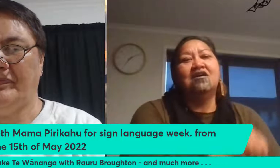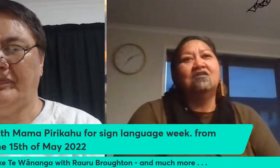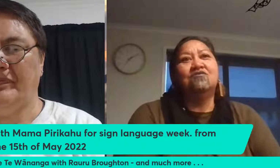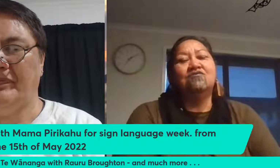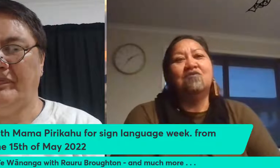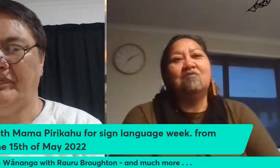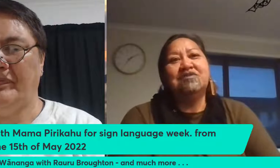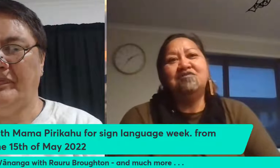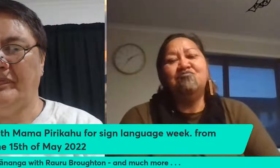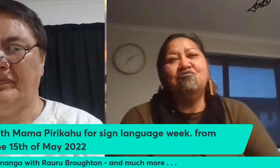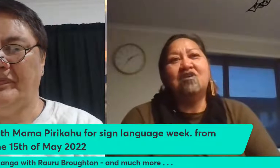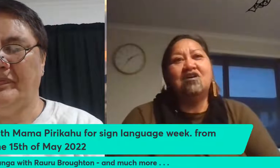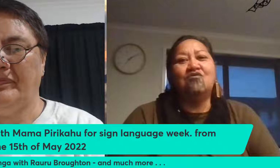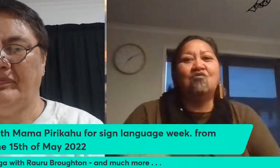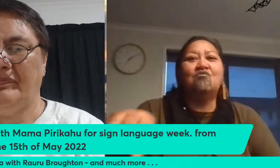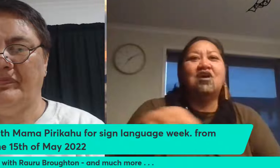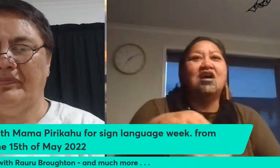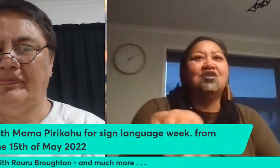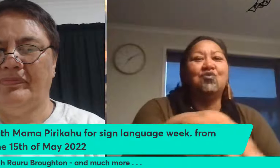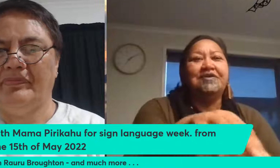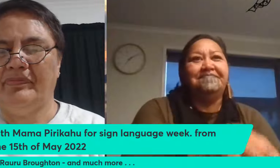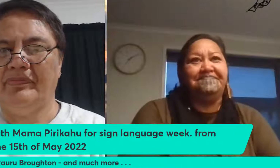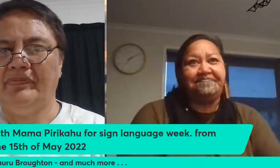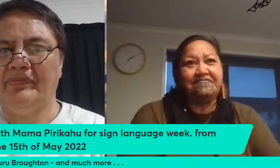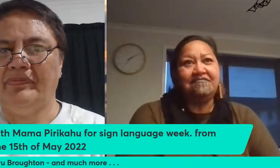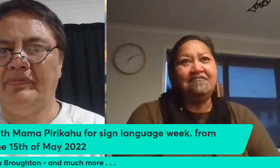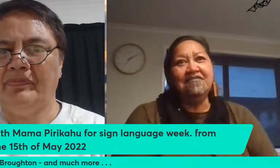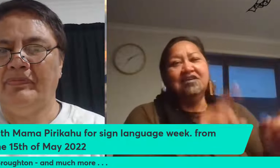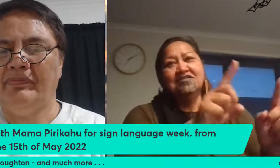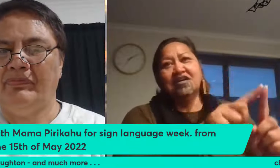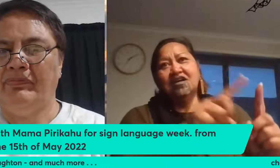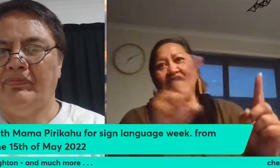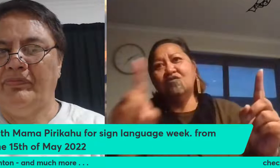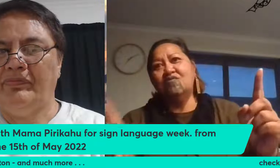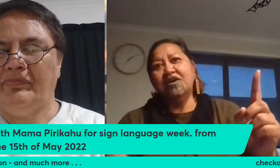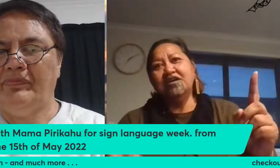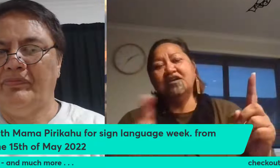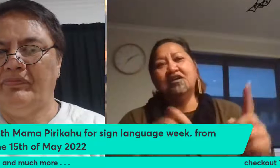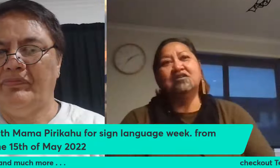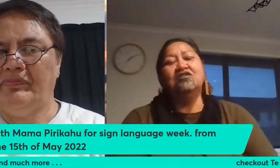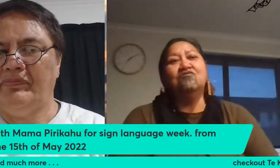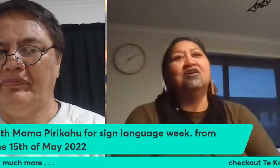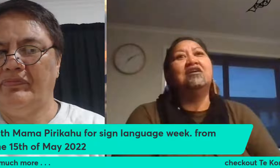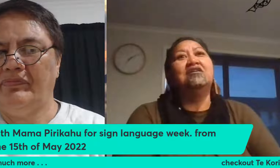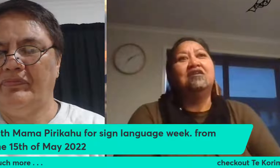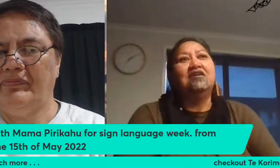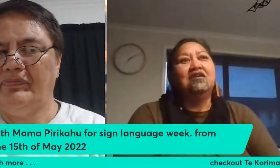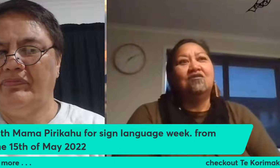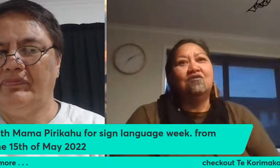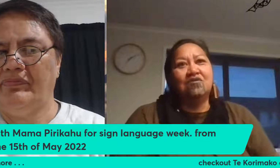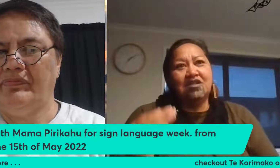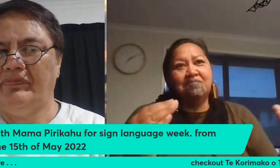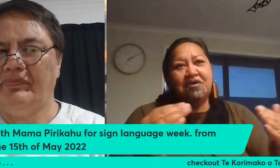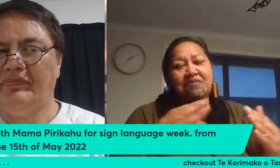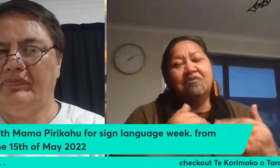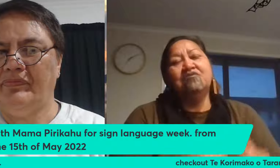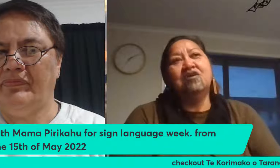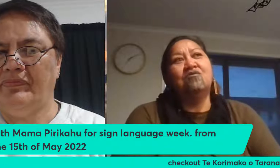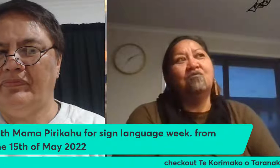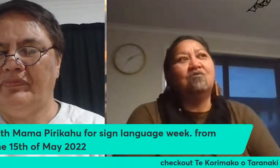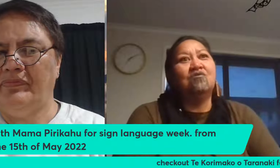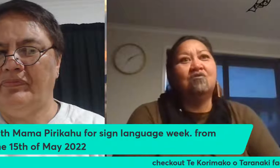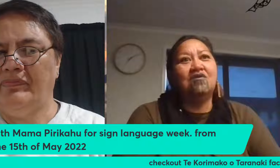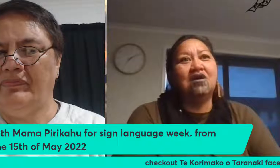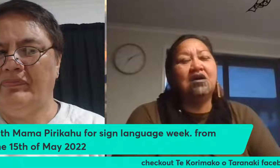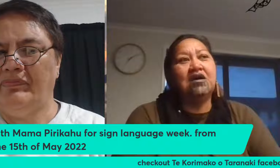awa tipua o Whanganui. Takai o mai rā ki runga o te pai